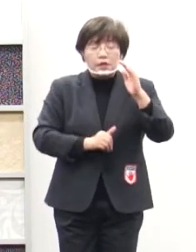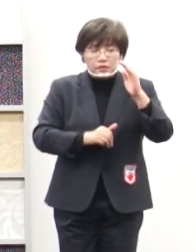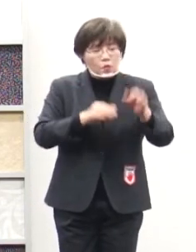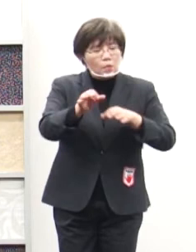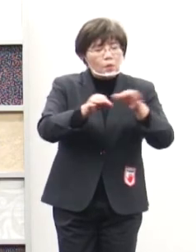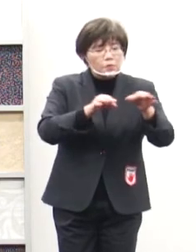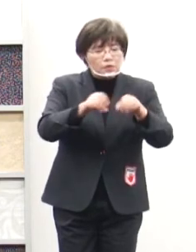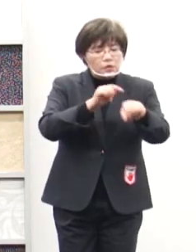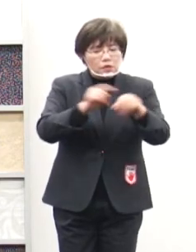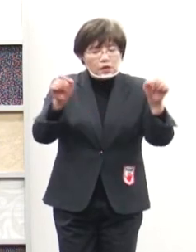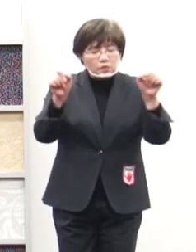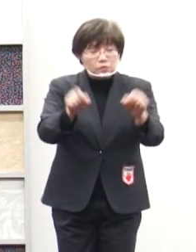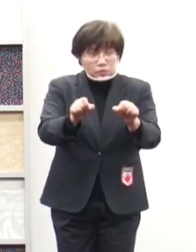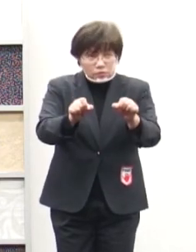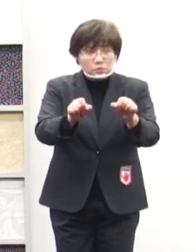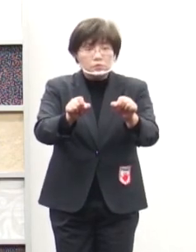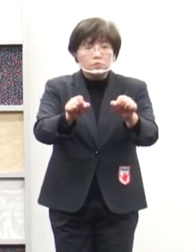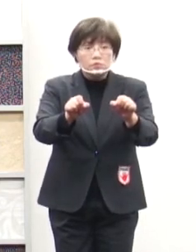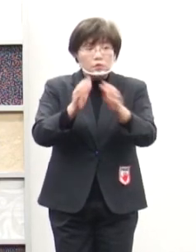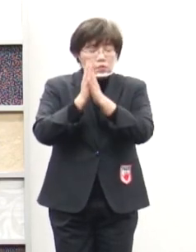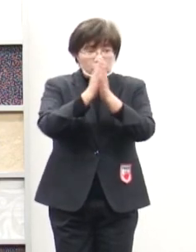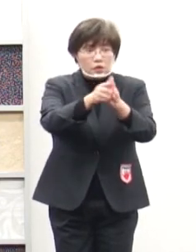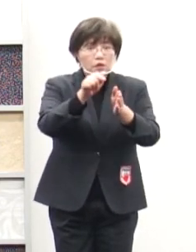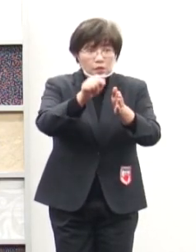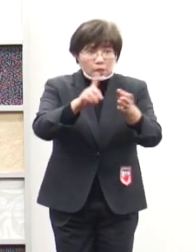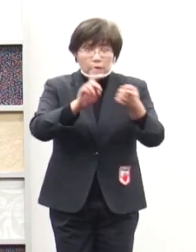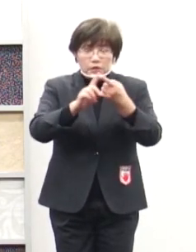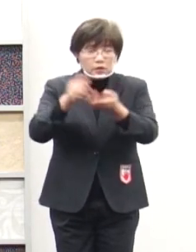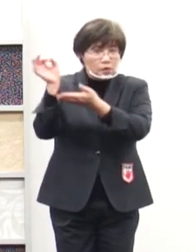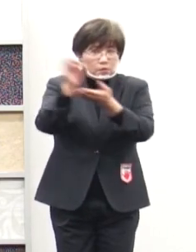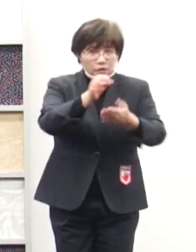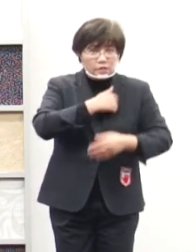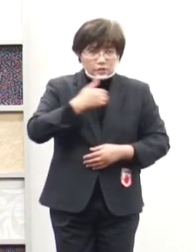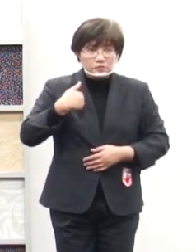関係に適用可能なんですか。